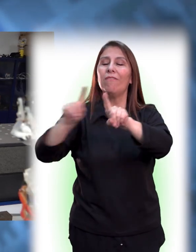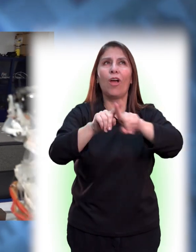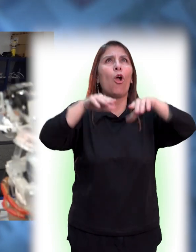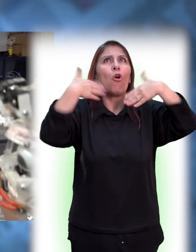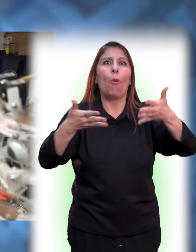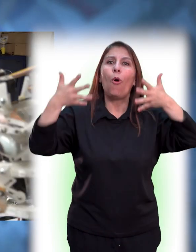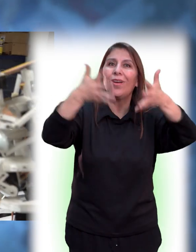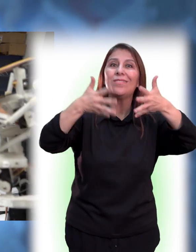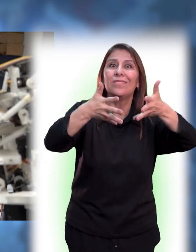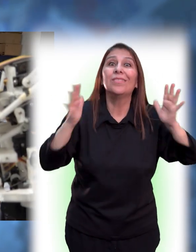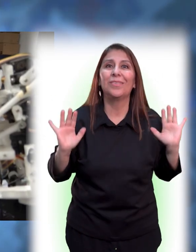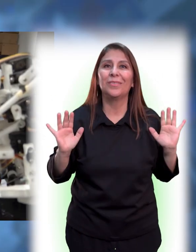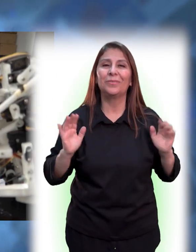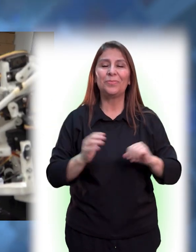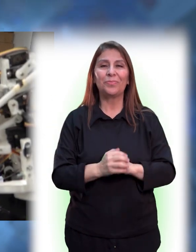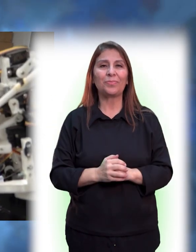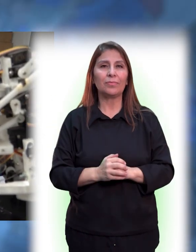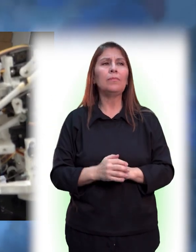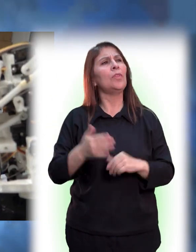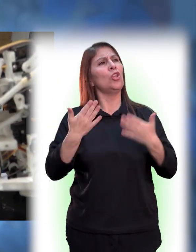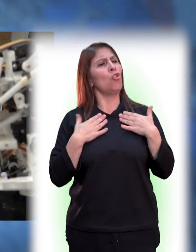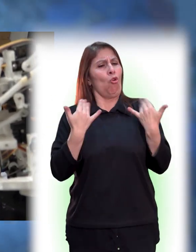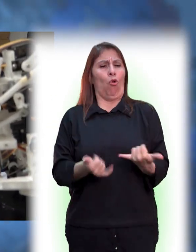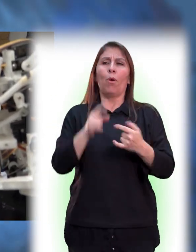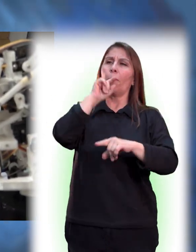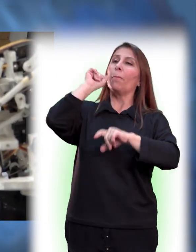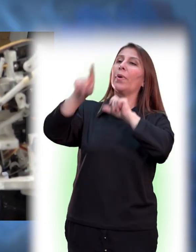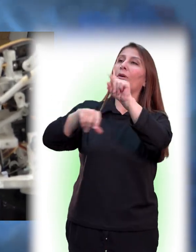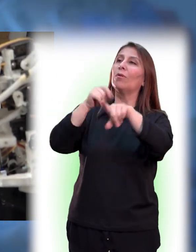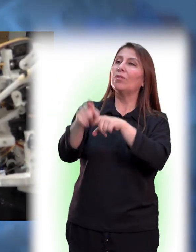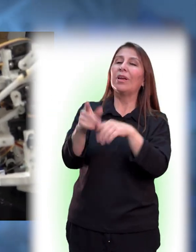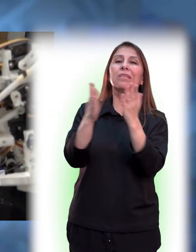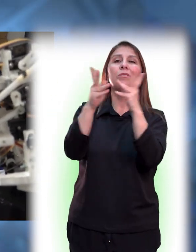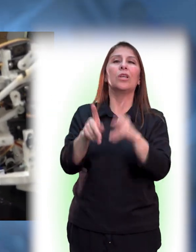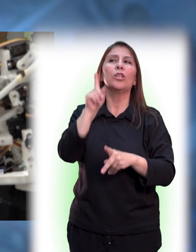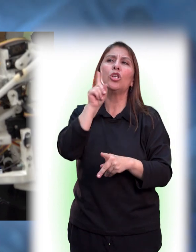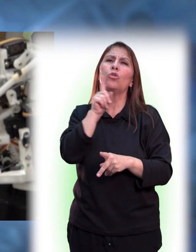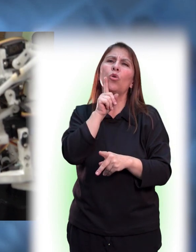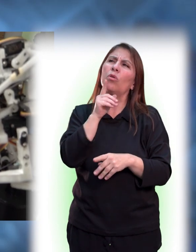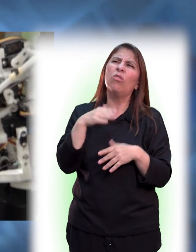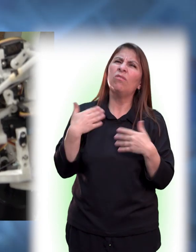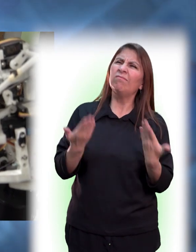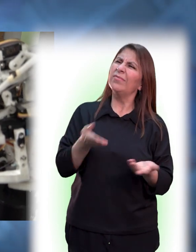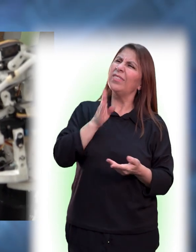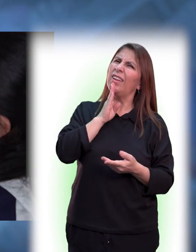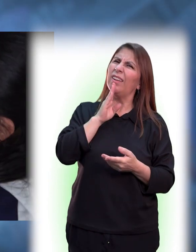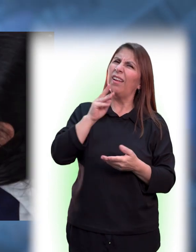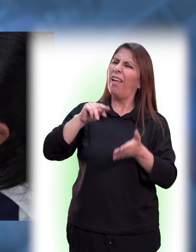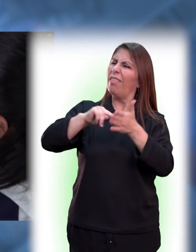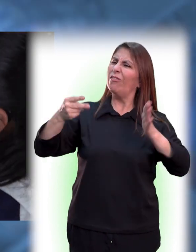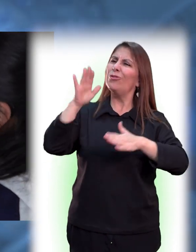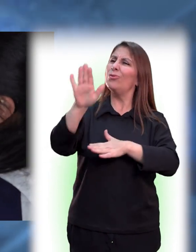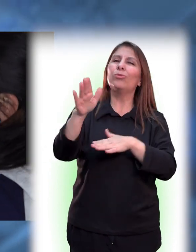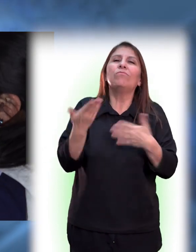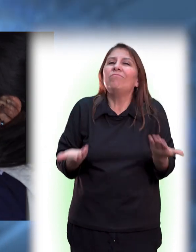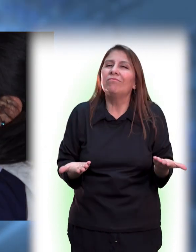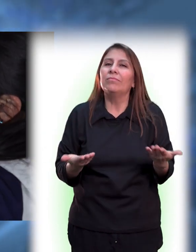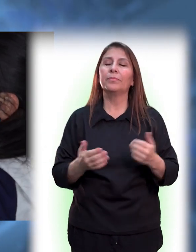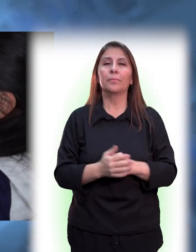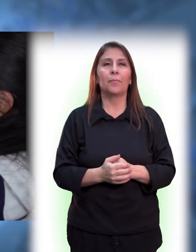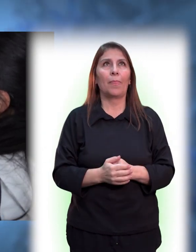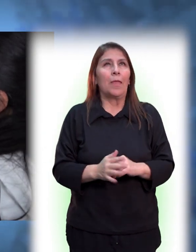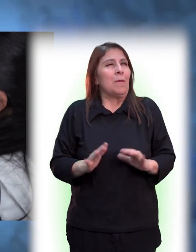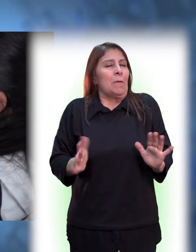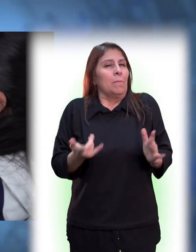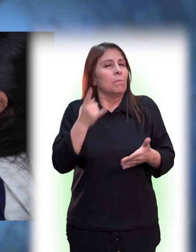Hoy le preguntan, ¿quién es este estudiante sordo de la UPN? ¿Cómo lo defines? Yo diría que